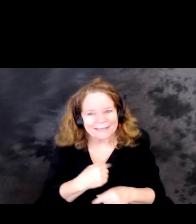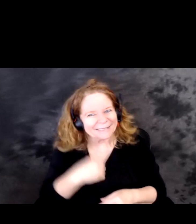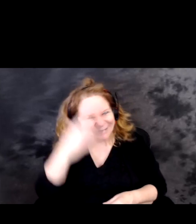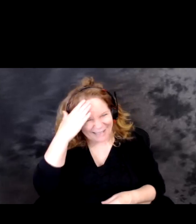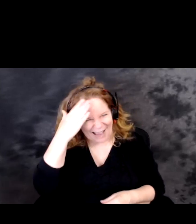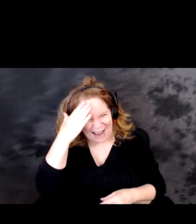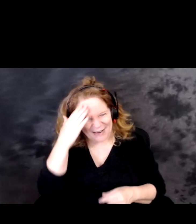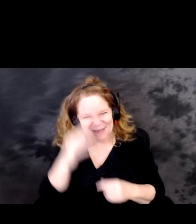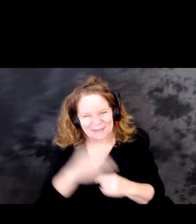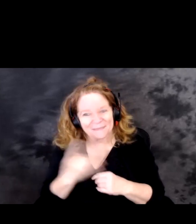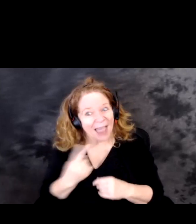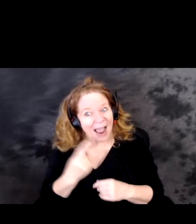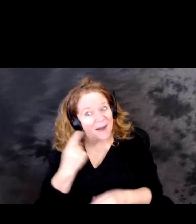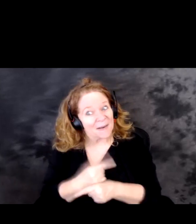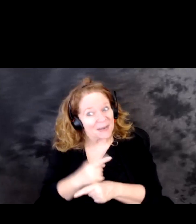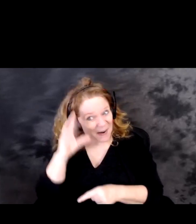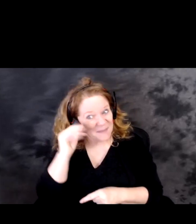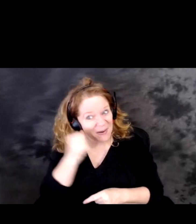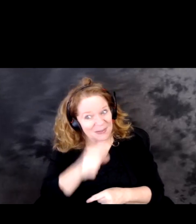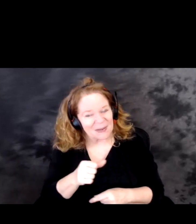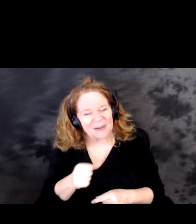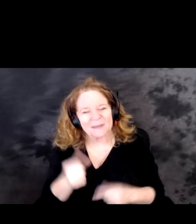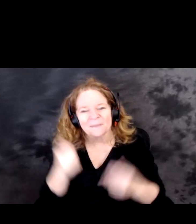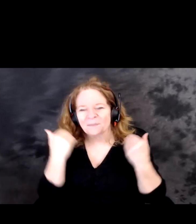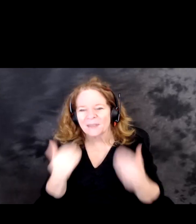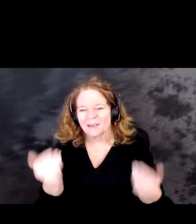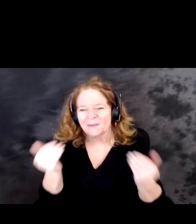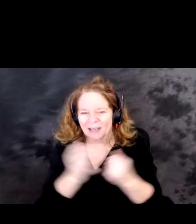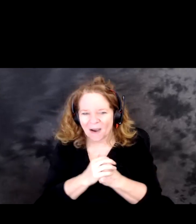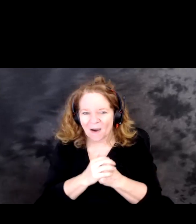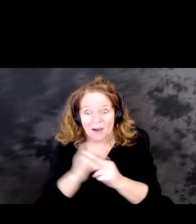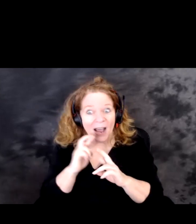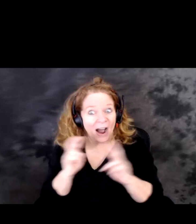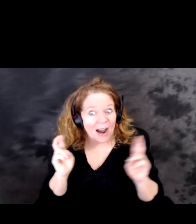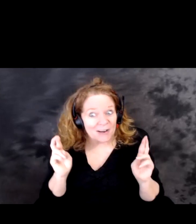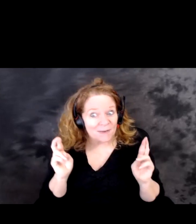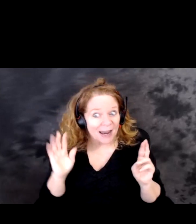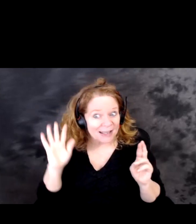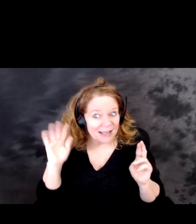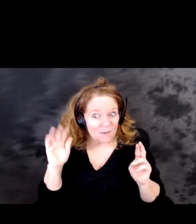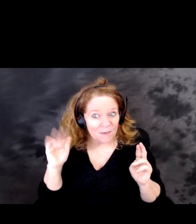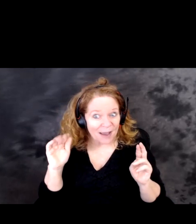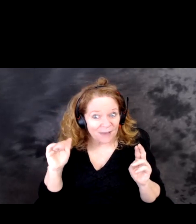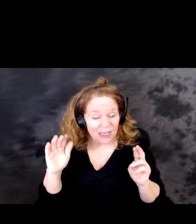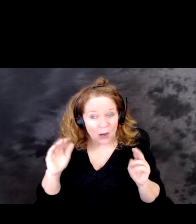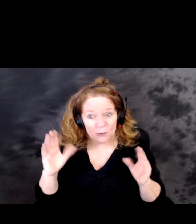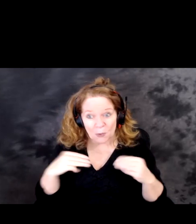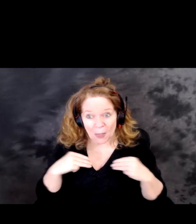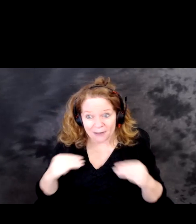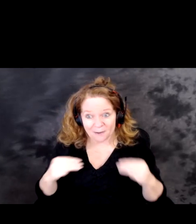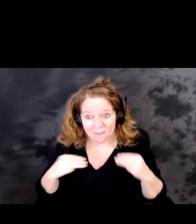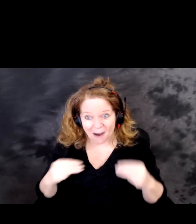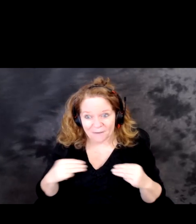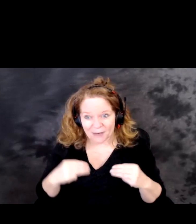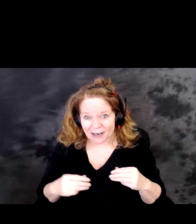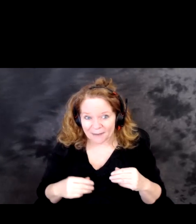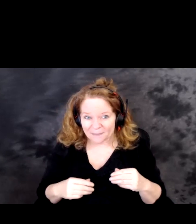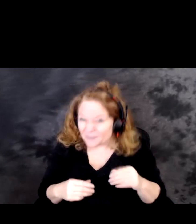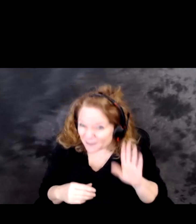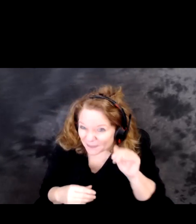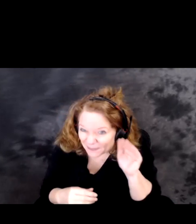la razón. Sí, yo sé. Niños y niñas, tengo la razón. Ahí van. Es tiempo de saludar